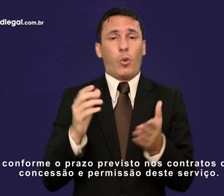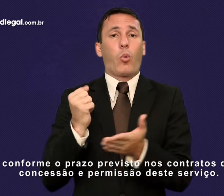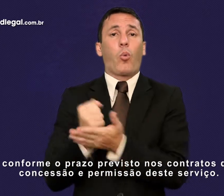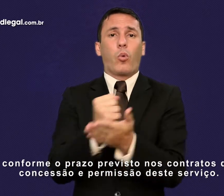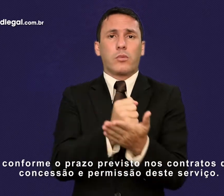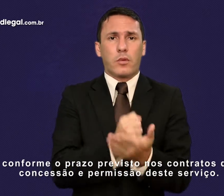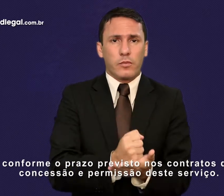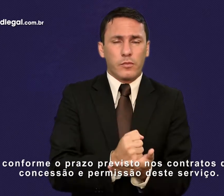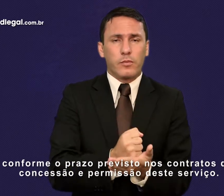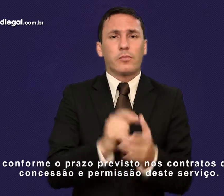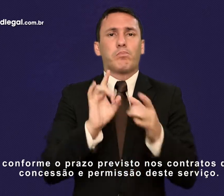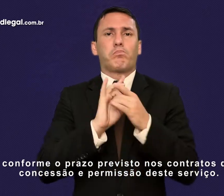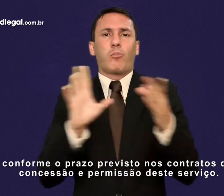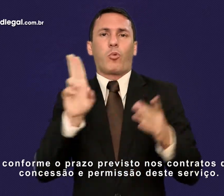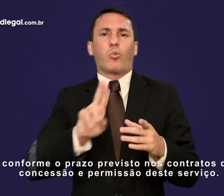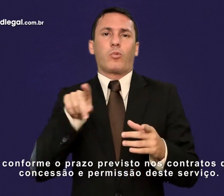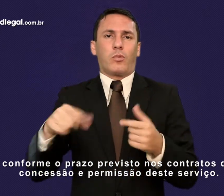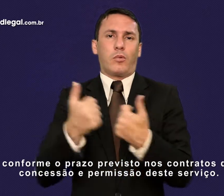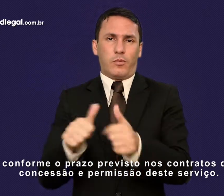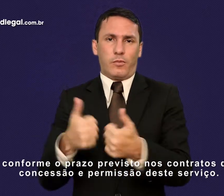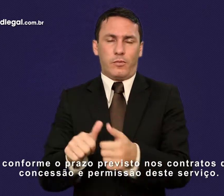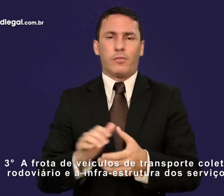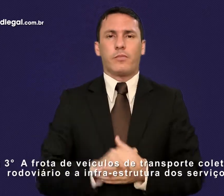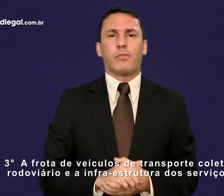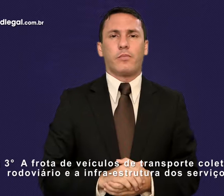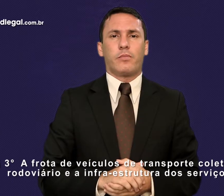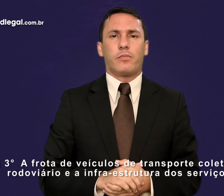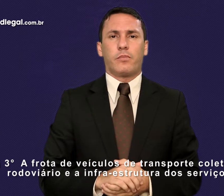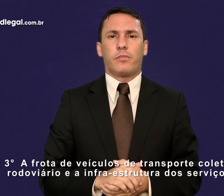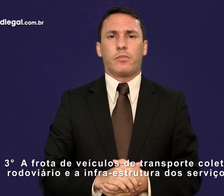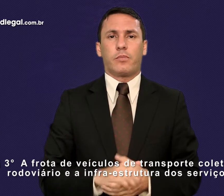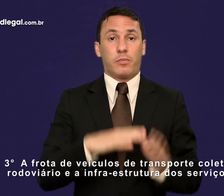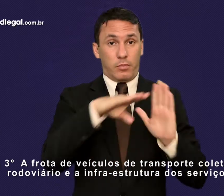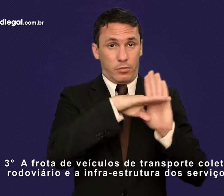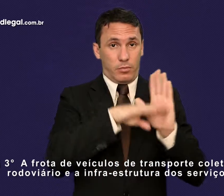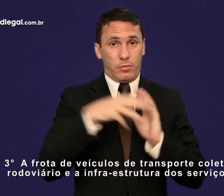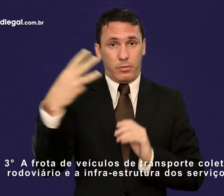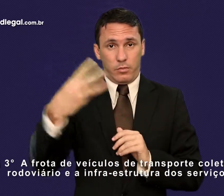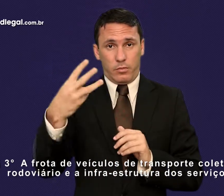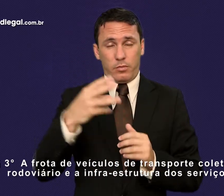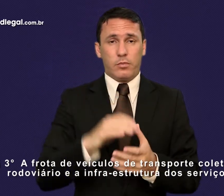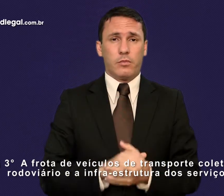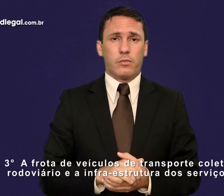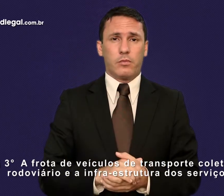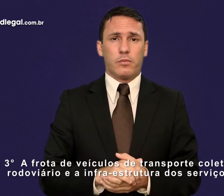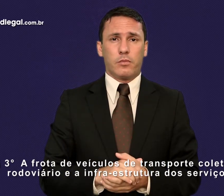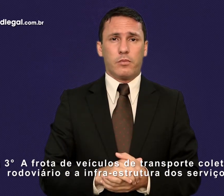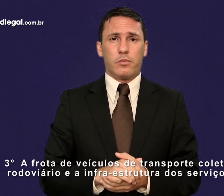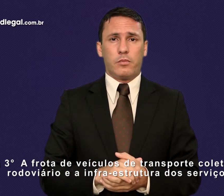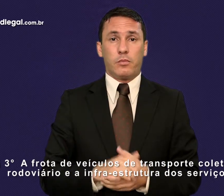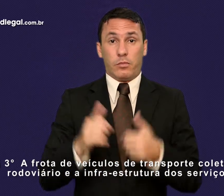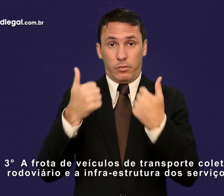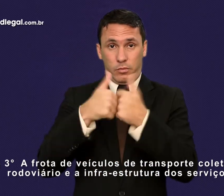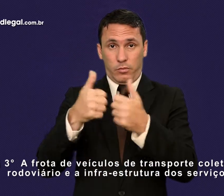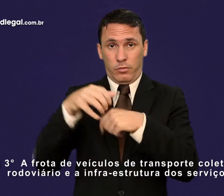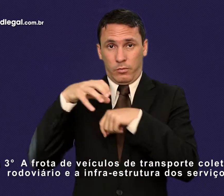de concessão e permissão deste serviço. Parágrafo 3º. A frota de veículos